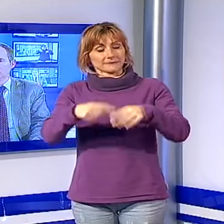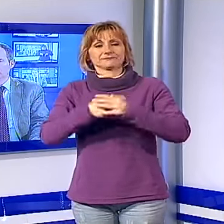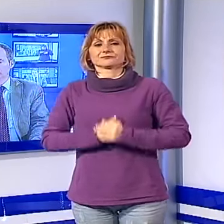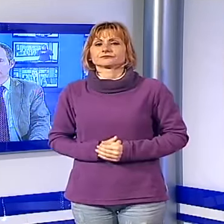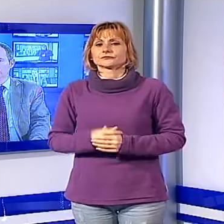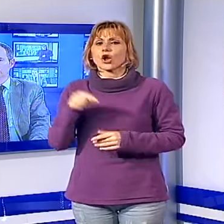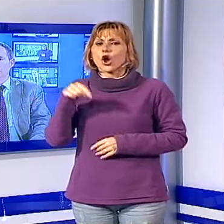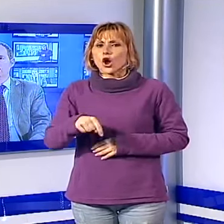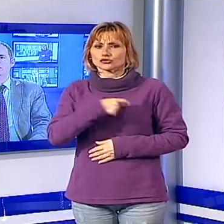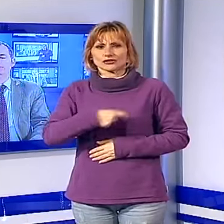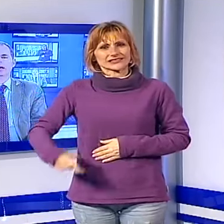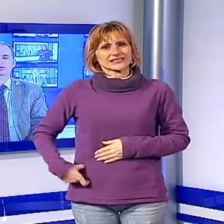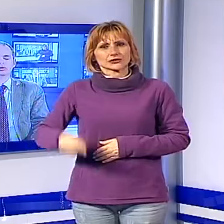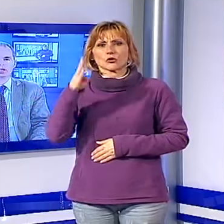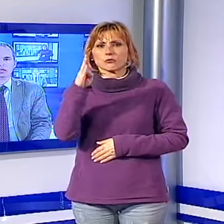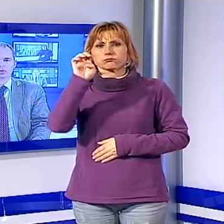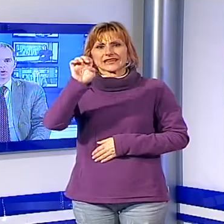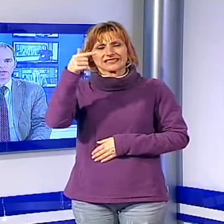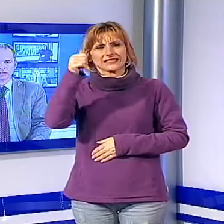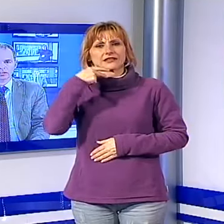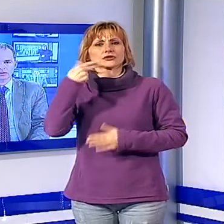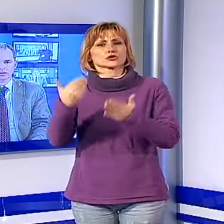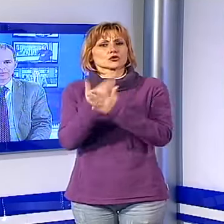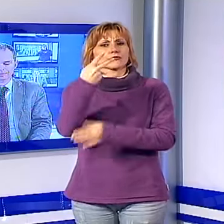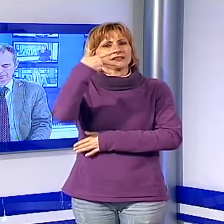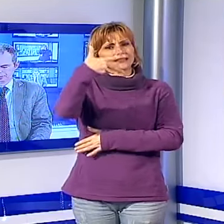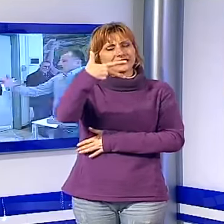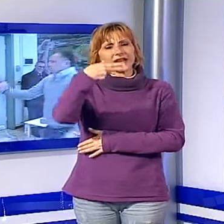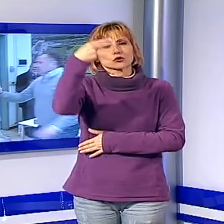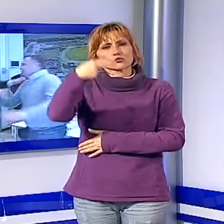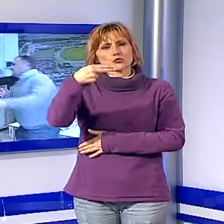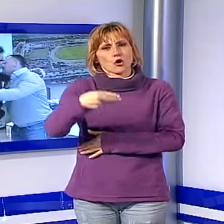sindaco Leonardo Betti ha nominato tre nuovi assessori.